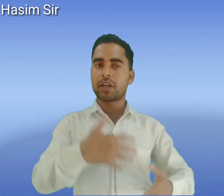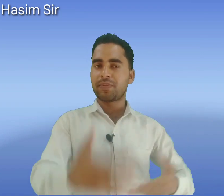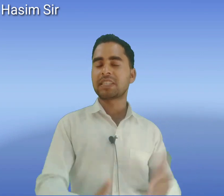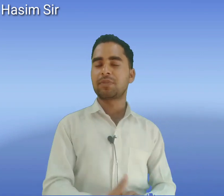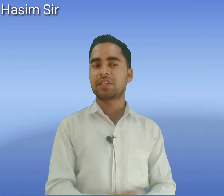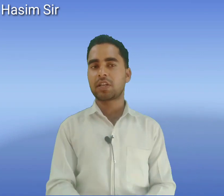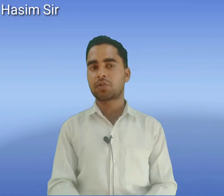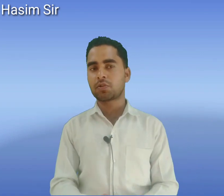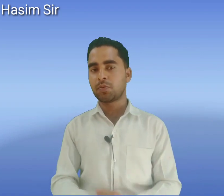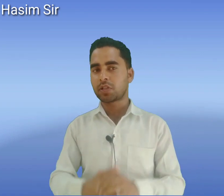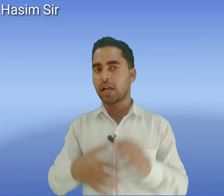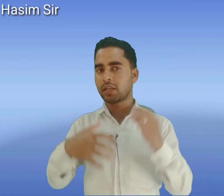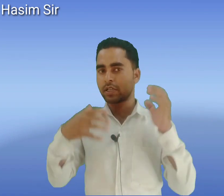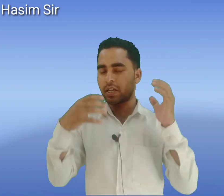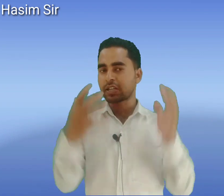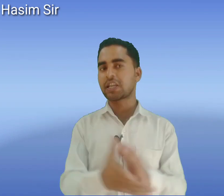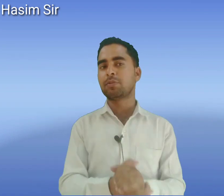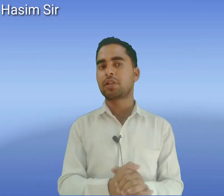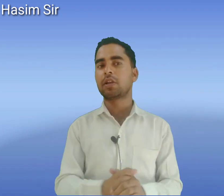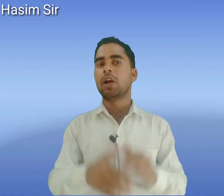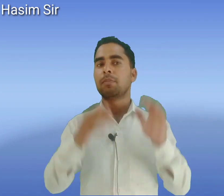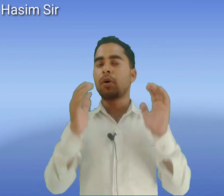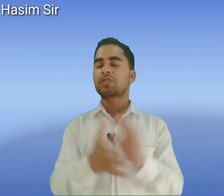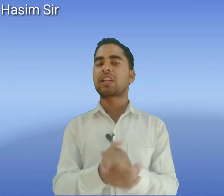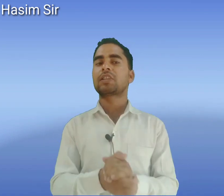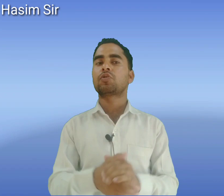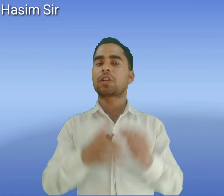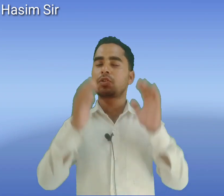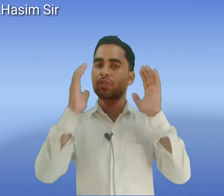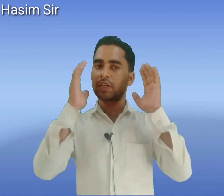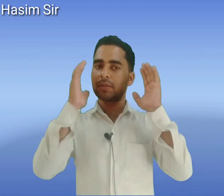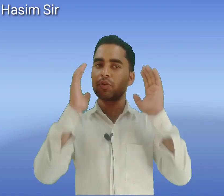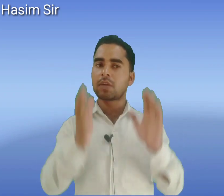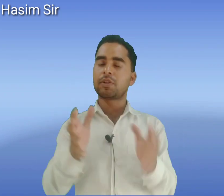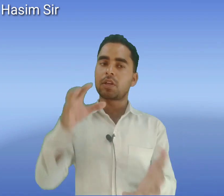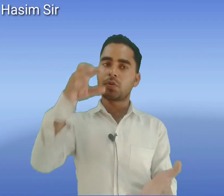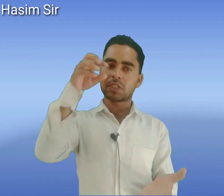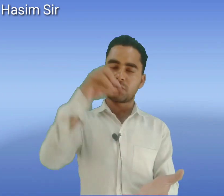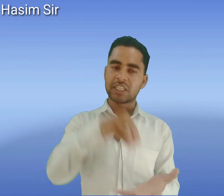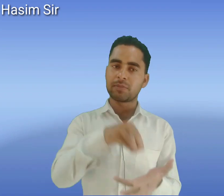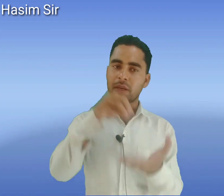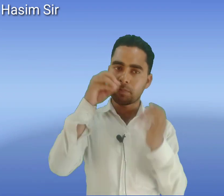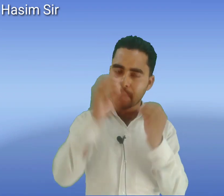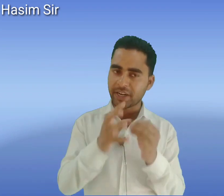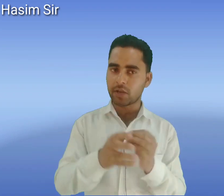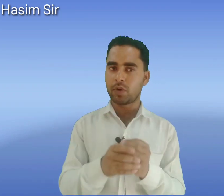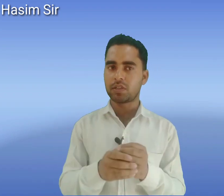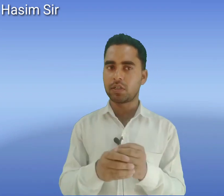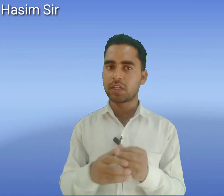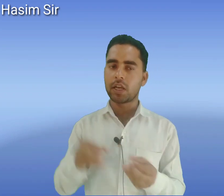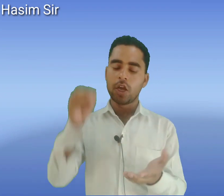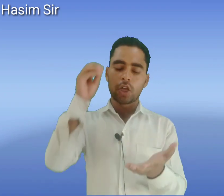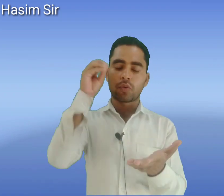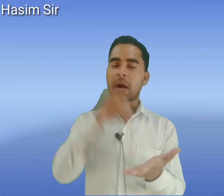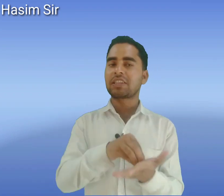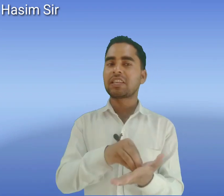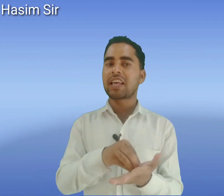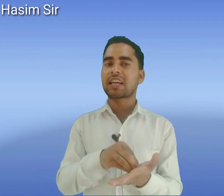करते थे डिफेंस मिनिस्टर जो होता है ठीक है रक्षामंत्री बहुत से राज्यों के जो थेसे मुख्यमंत्री उस मीटिंग में बैठे हुए थे ठीक है तो बातें